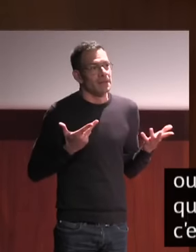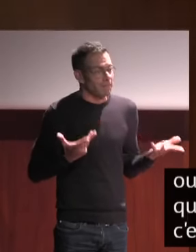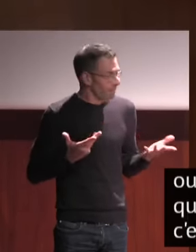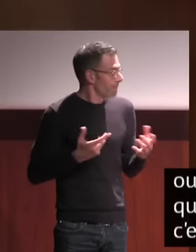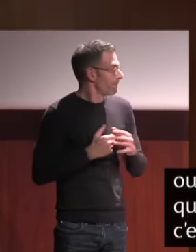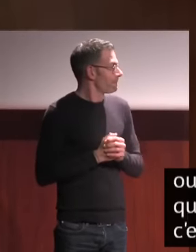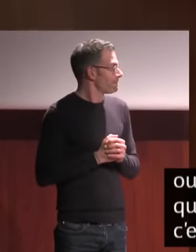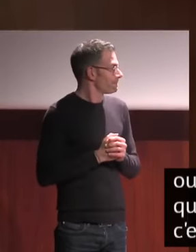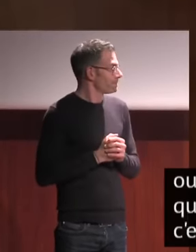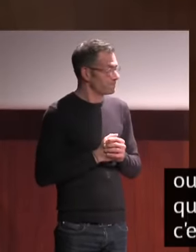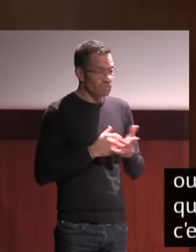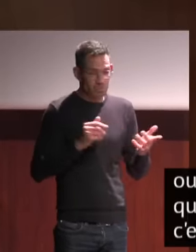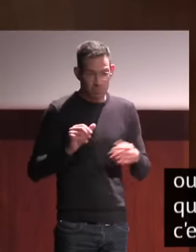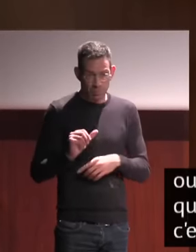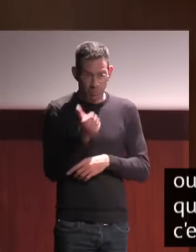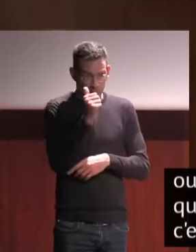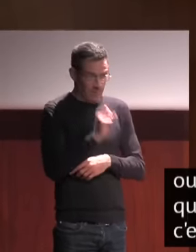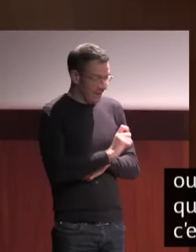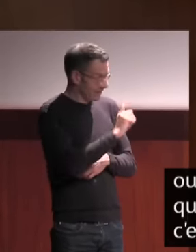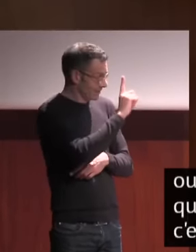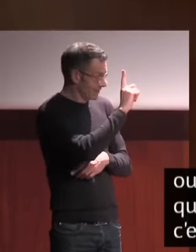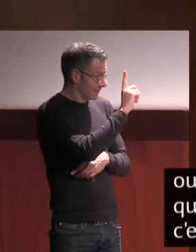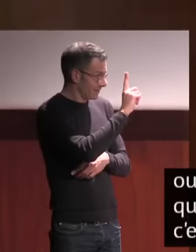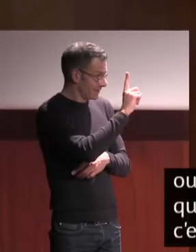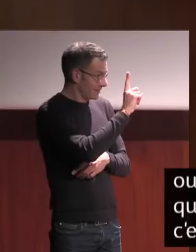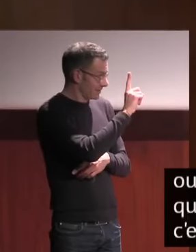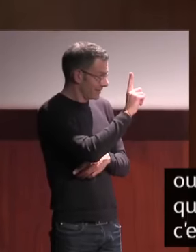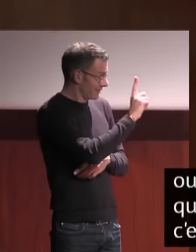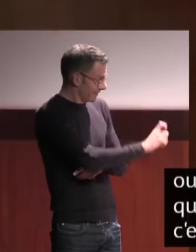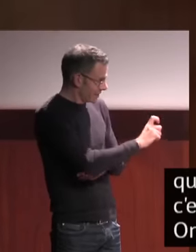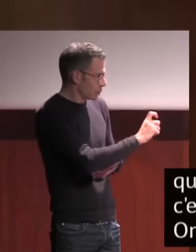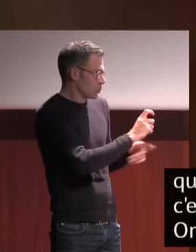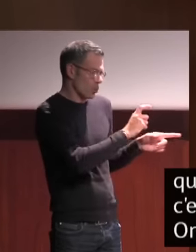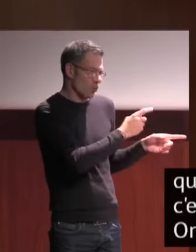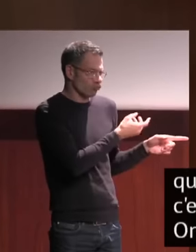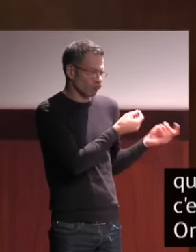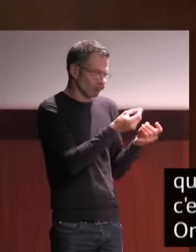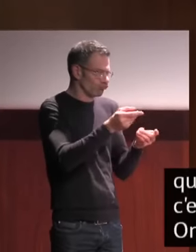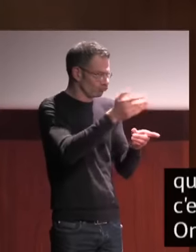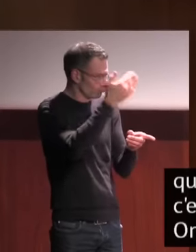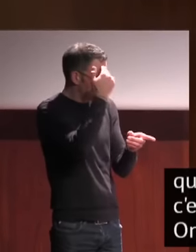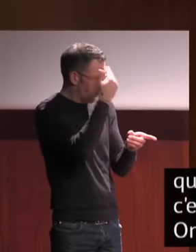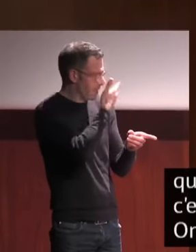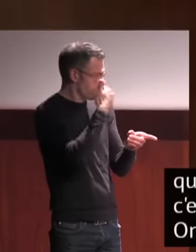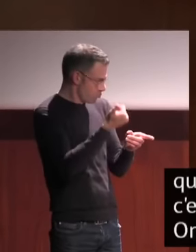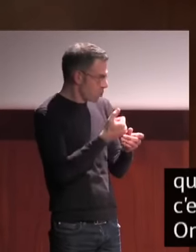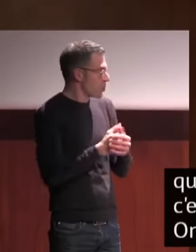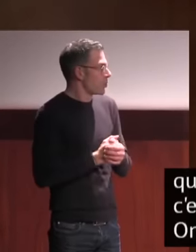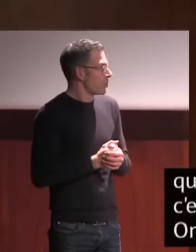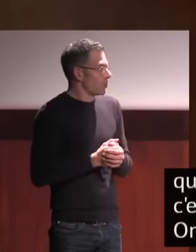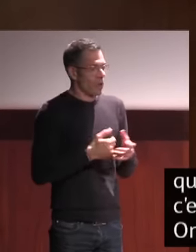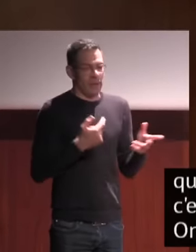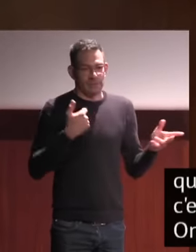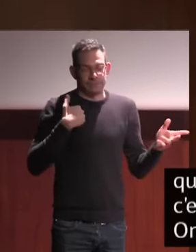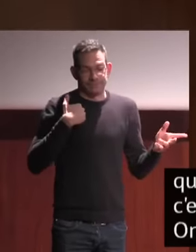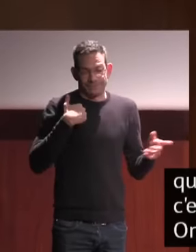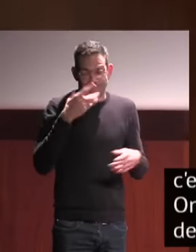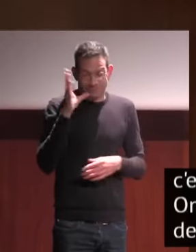On va commencer par une première question qui va permettre au public de vous connaître un peu mieux. J'ai complètement oublié de